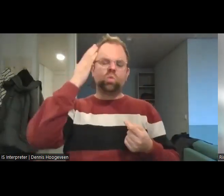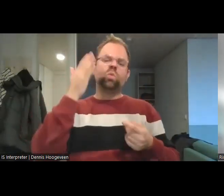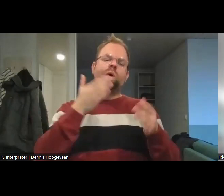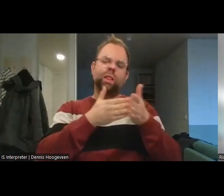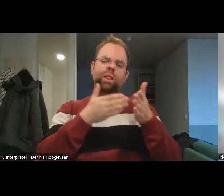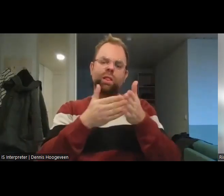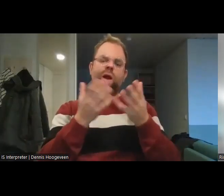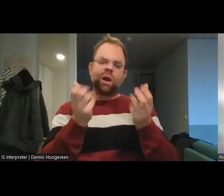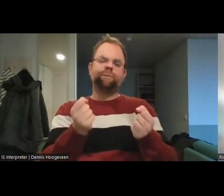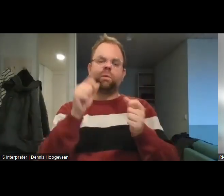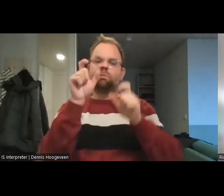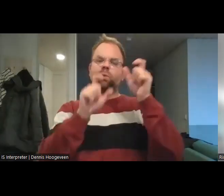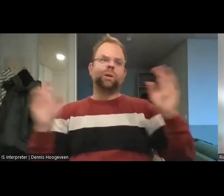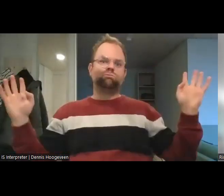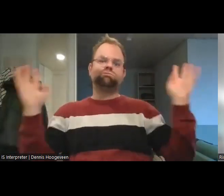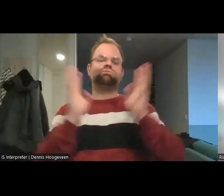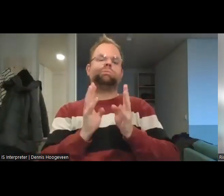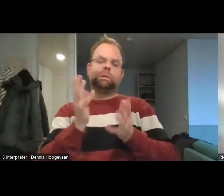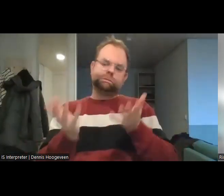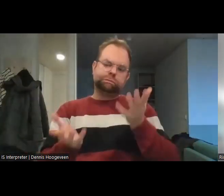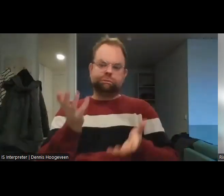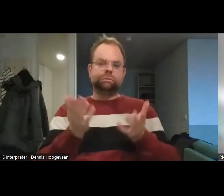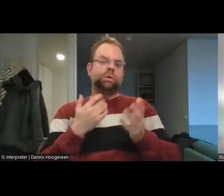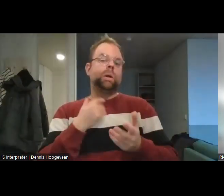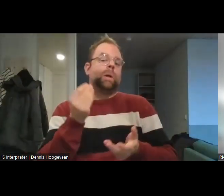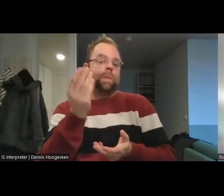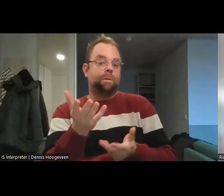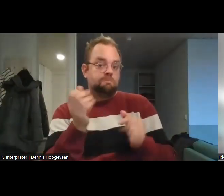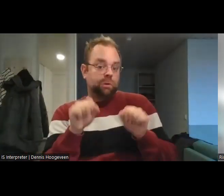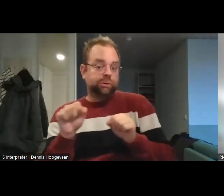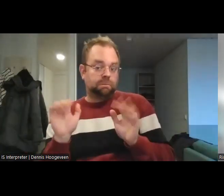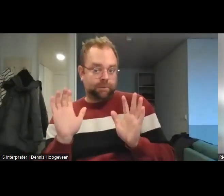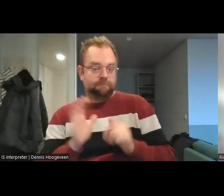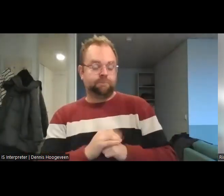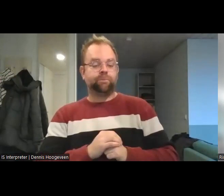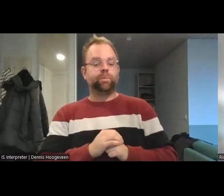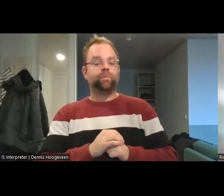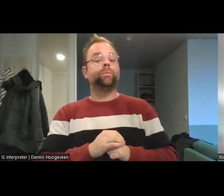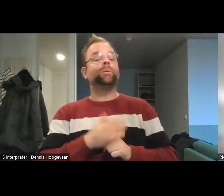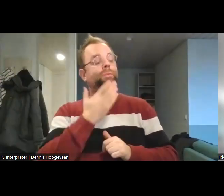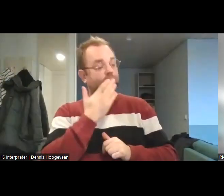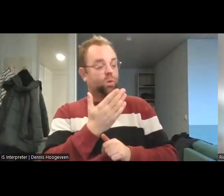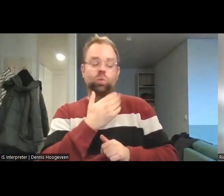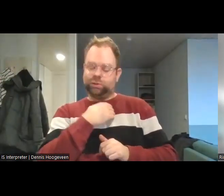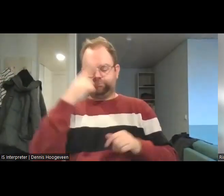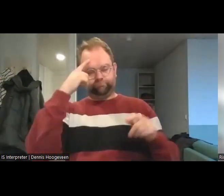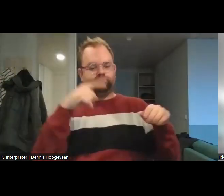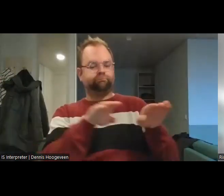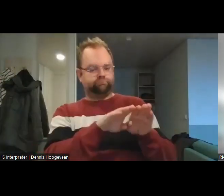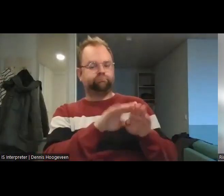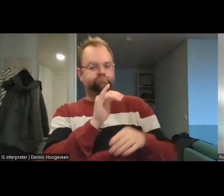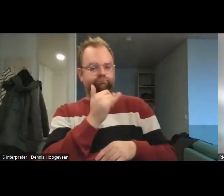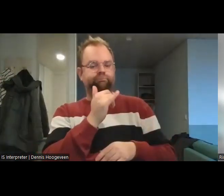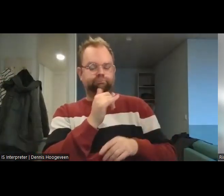en personne. Oui, absolument, je suis complètement d'accord. Ceci est utilisé